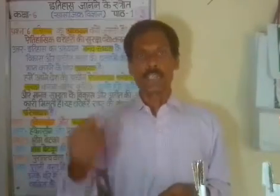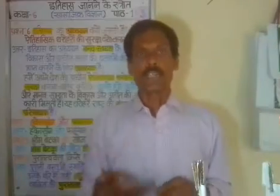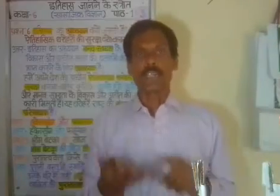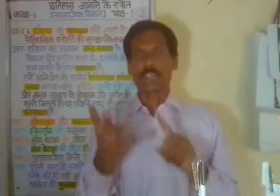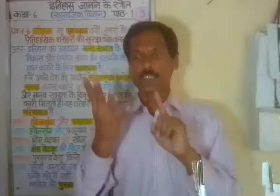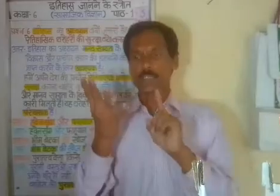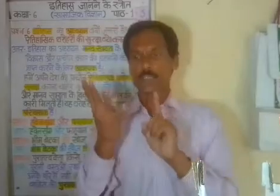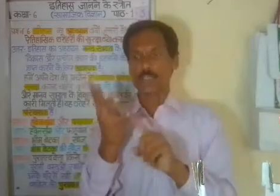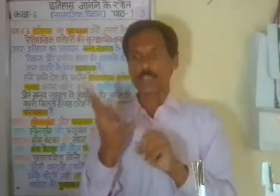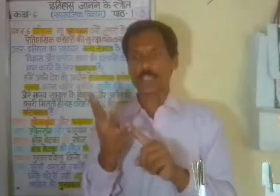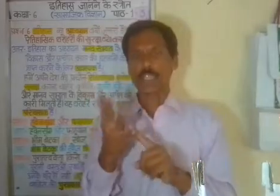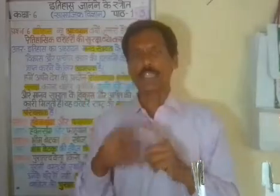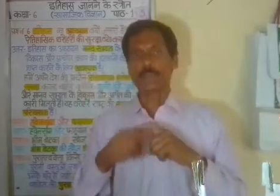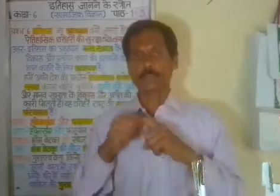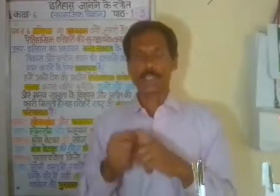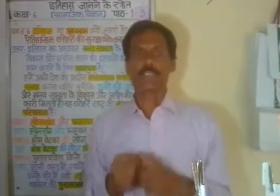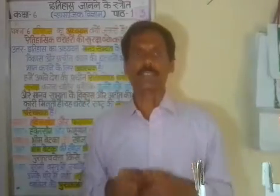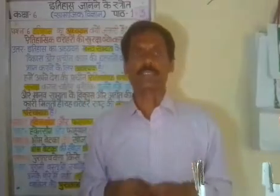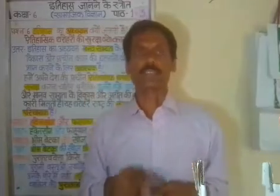अगला चौथा प्रश्न,